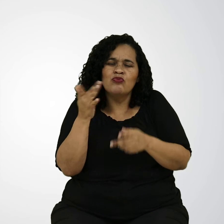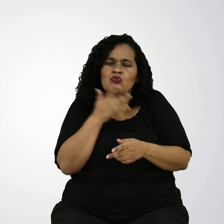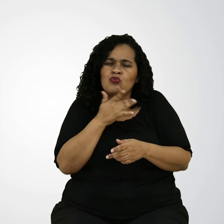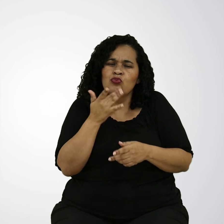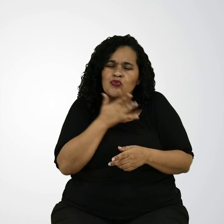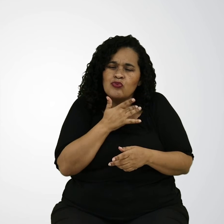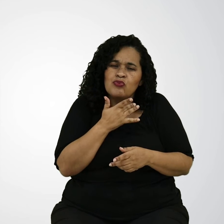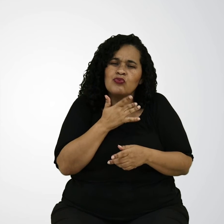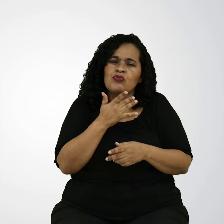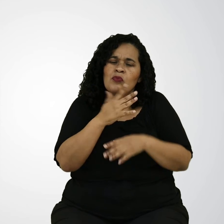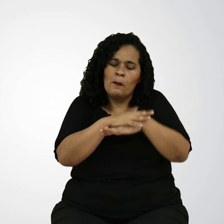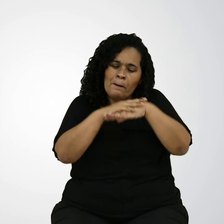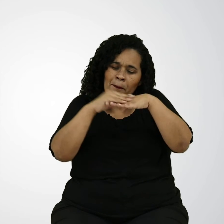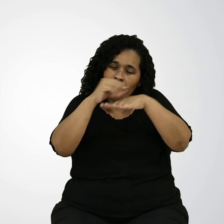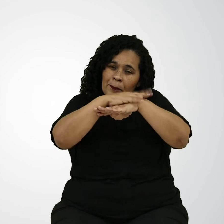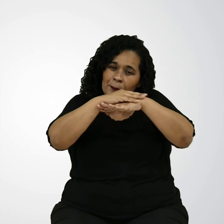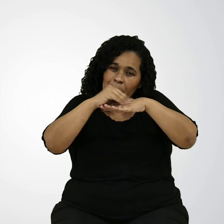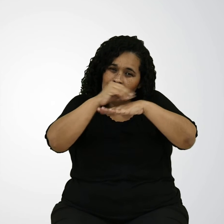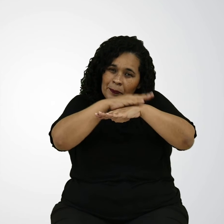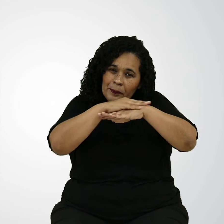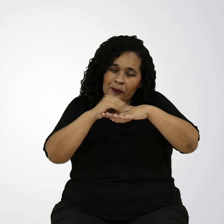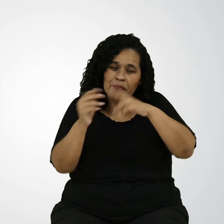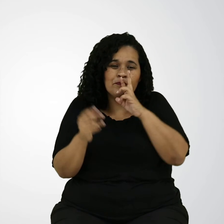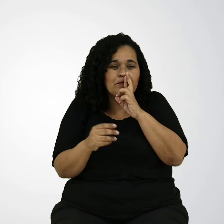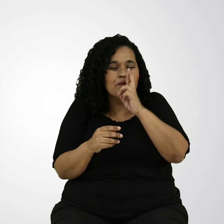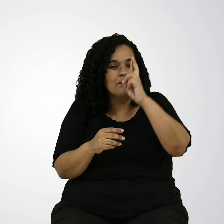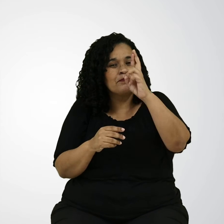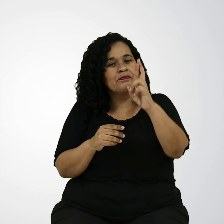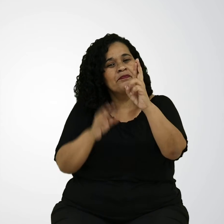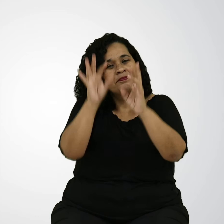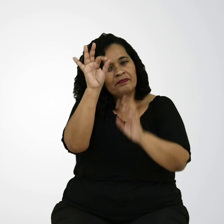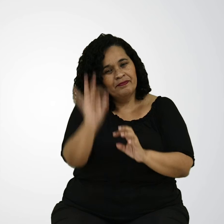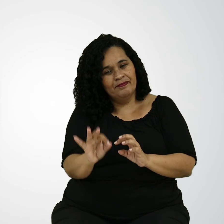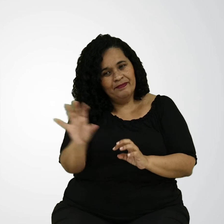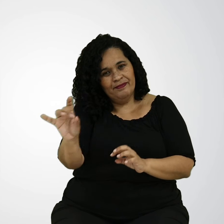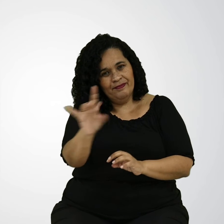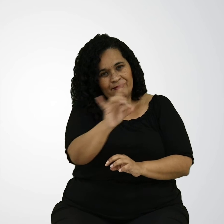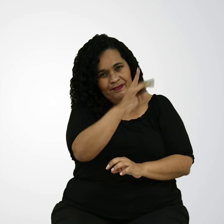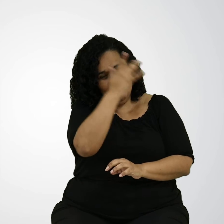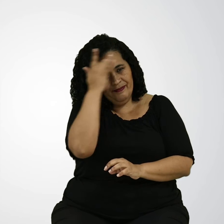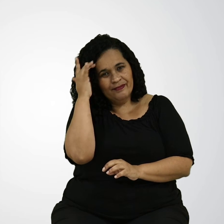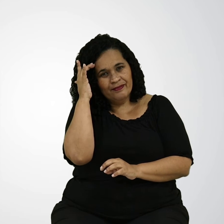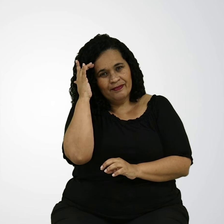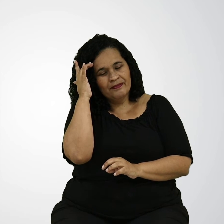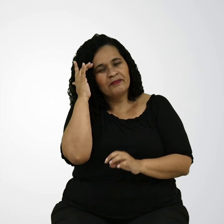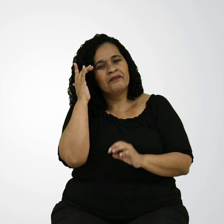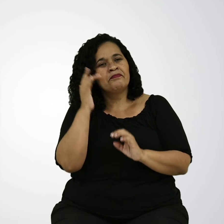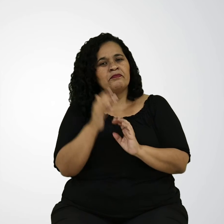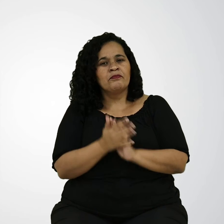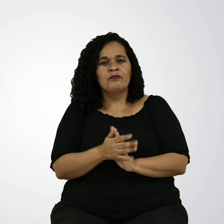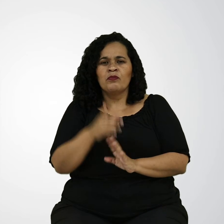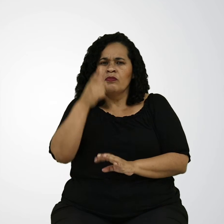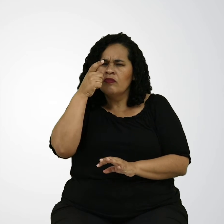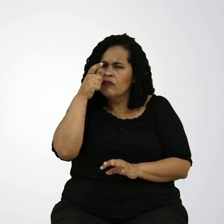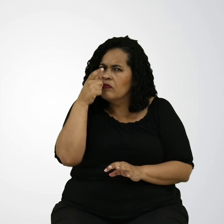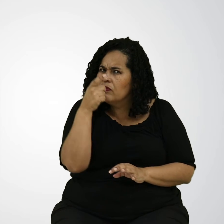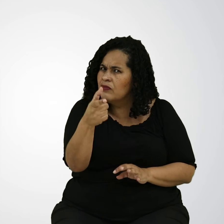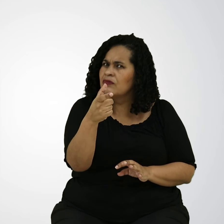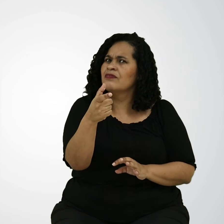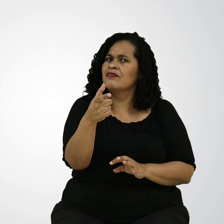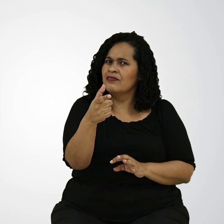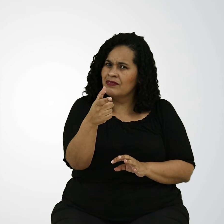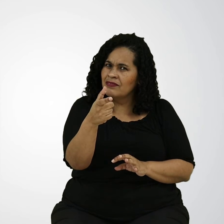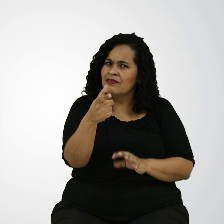saberdes como deveis responder a cada um. Veja que interessante